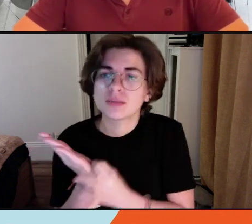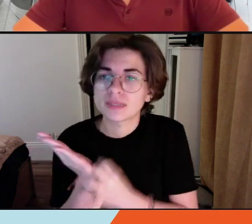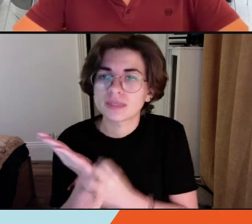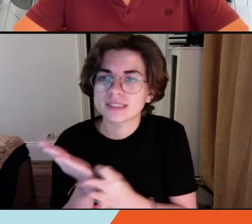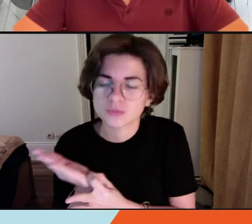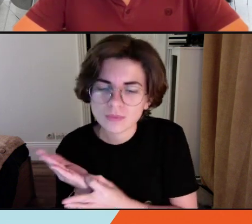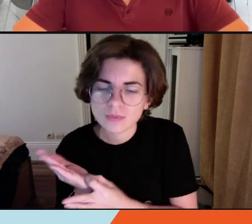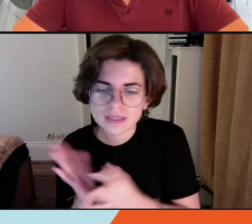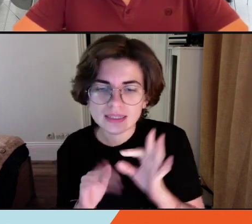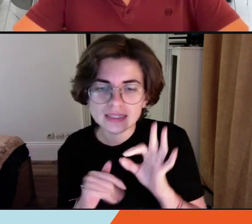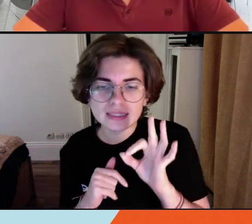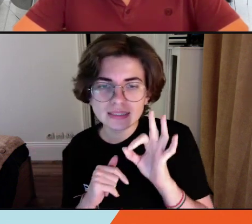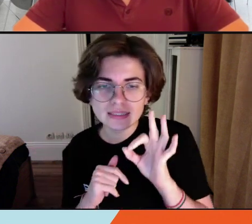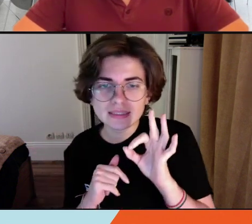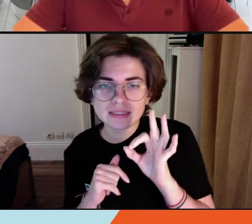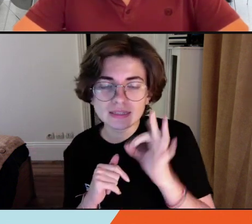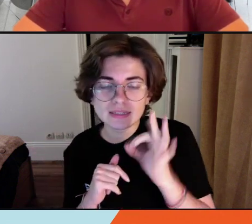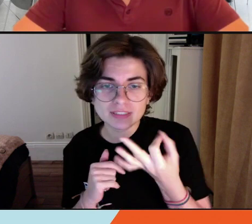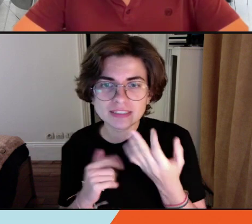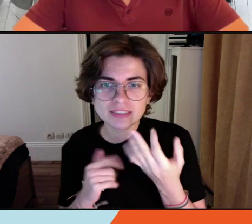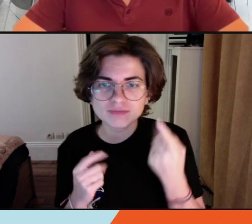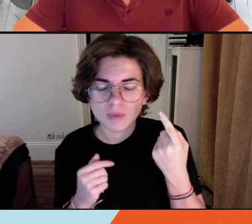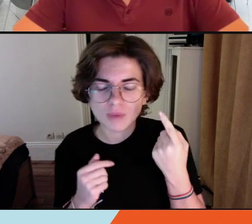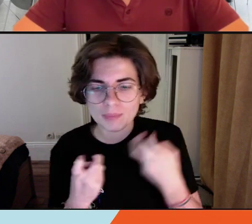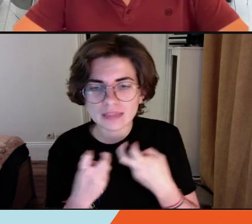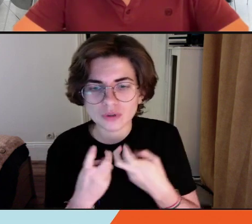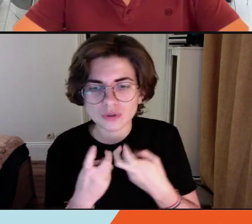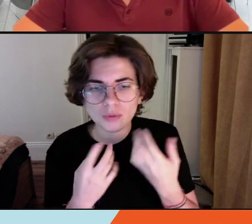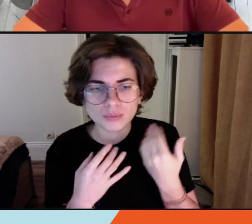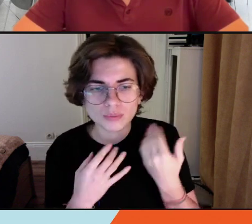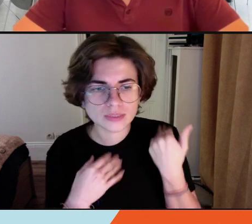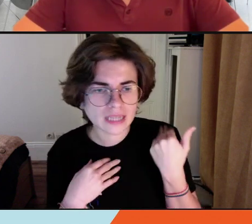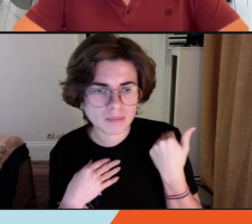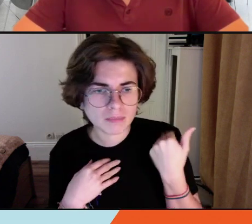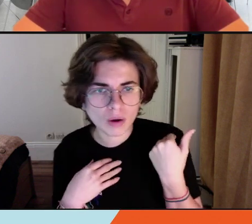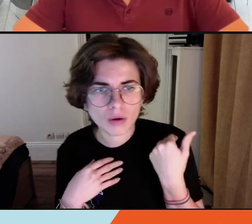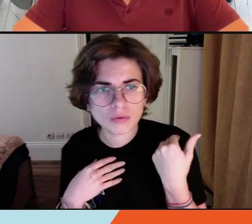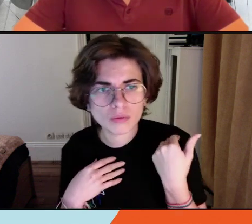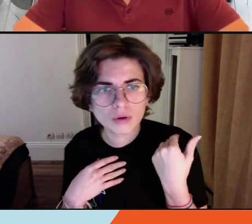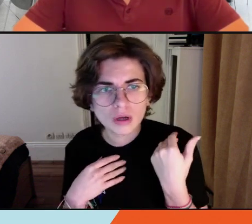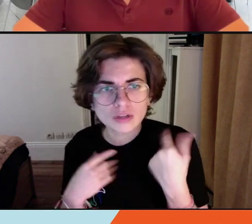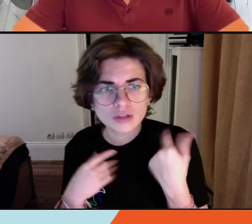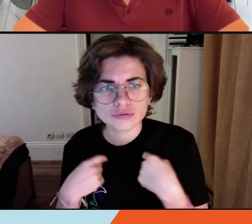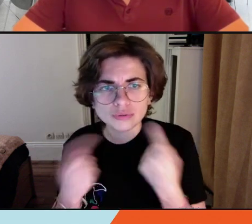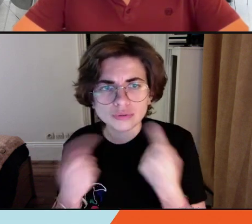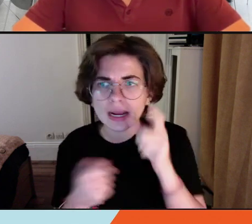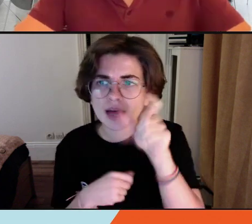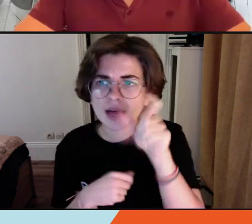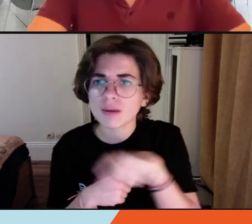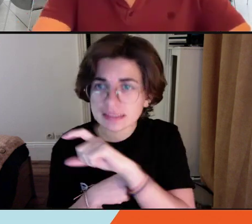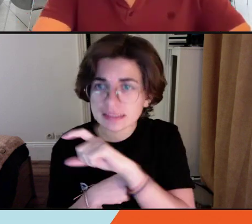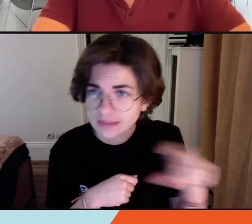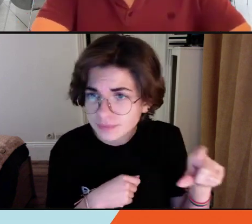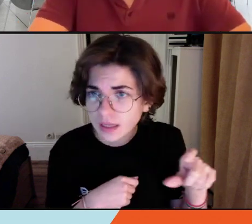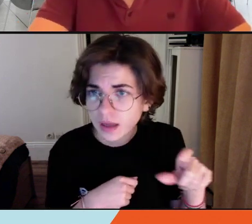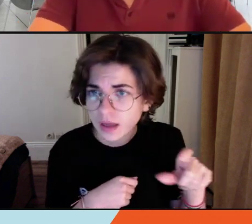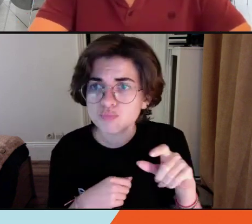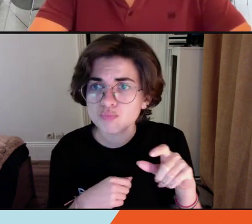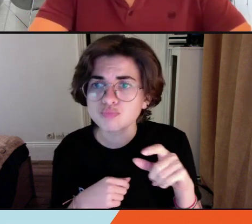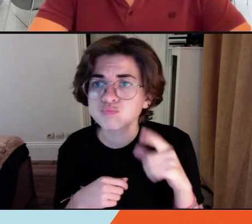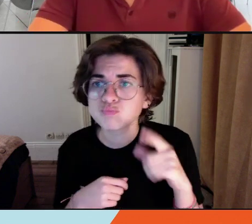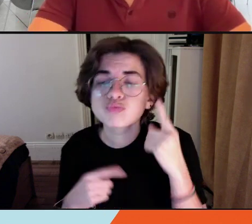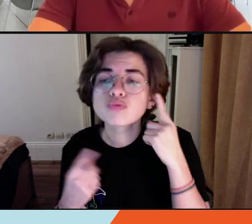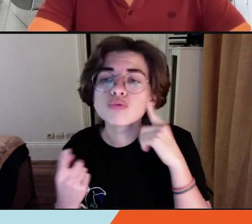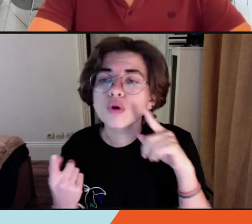l'application et effectivement, par exemple, dernièrement, je suis allée à la pharmacie